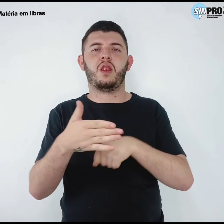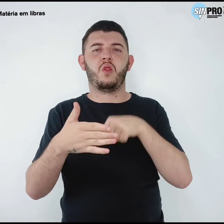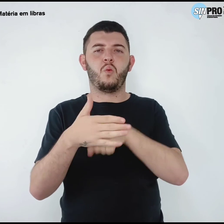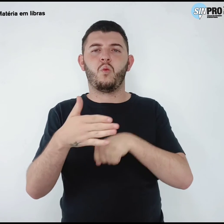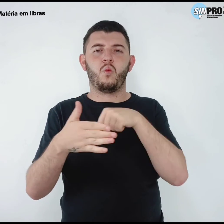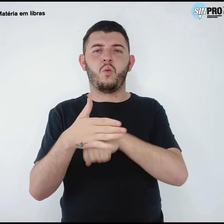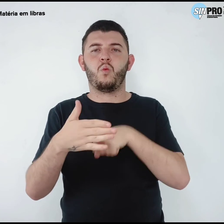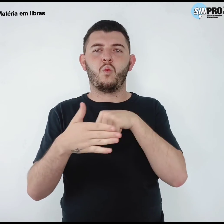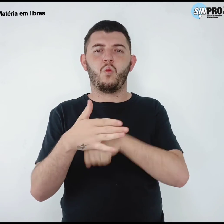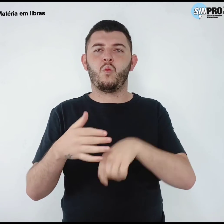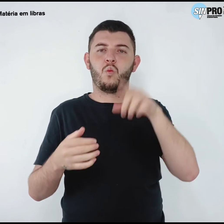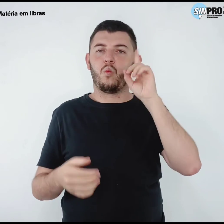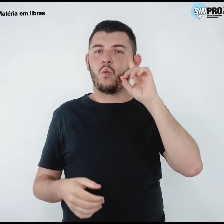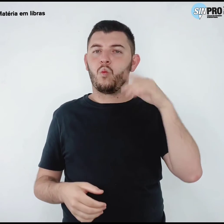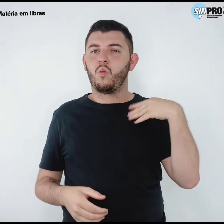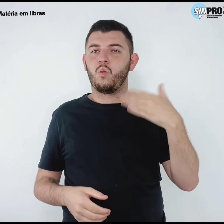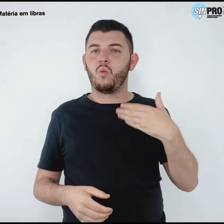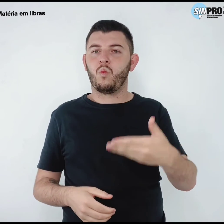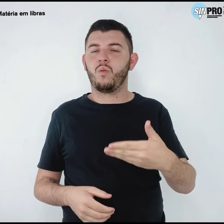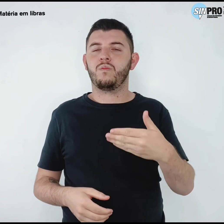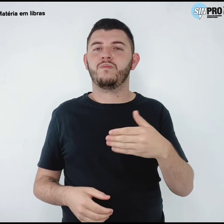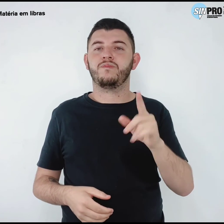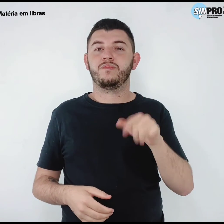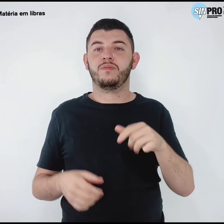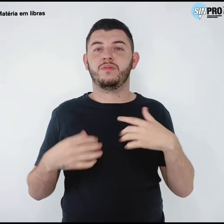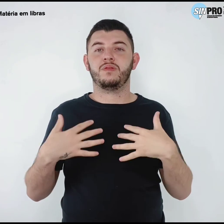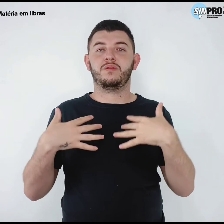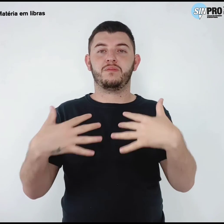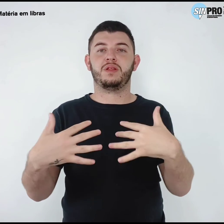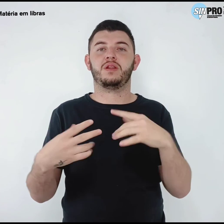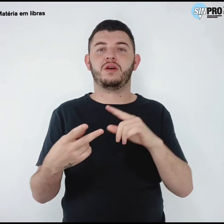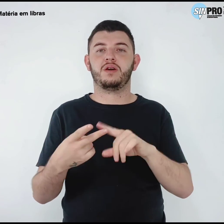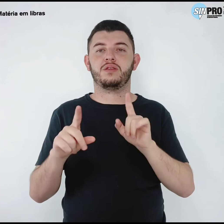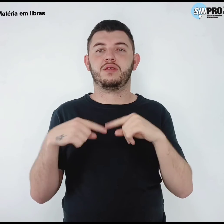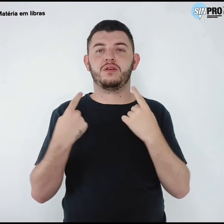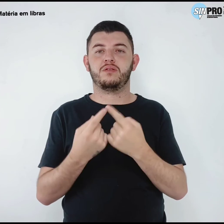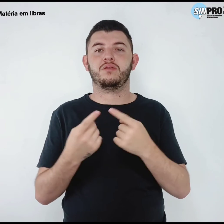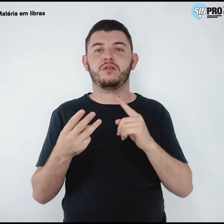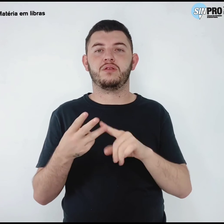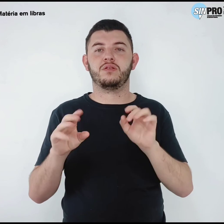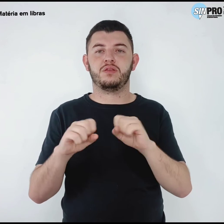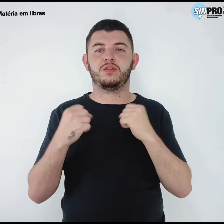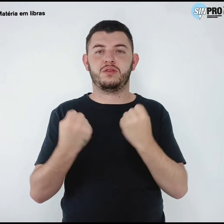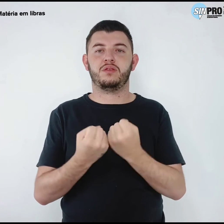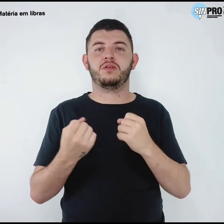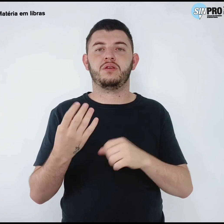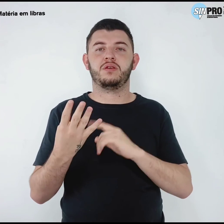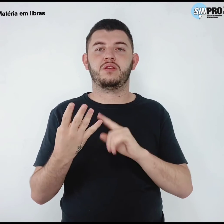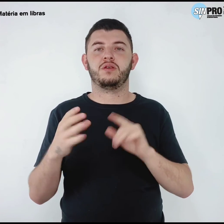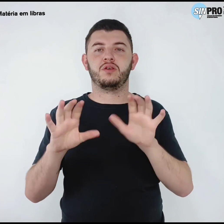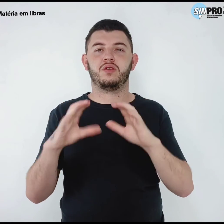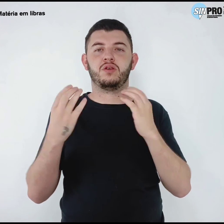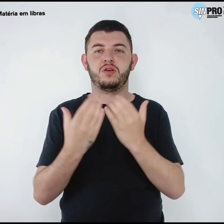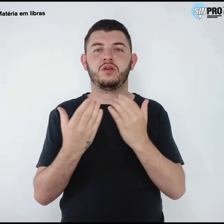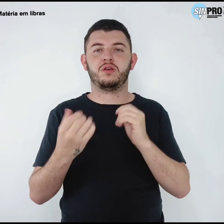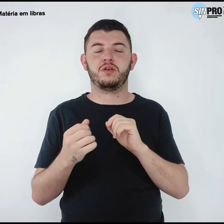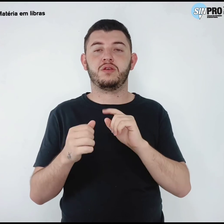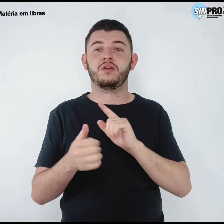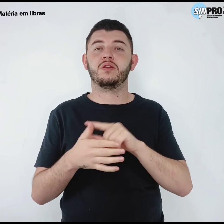que se constrói no dia a dia. Plenárias, reuniões, seminários, congressos,